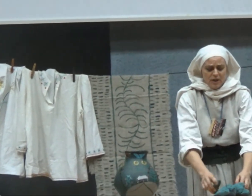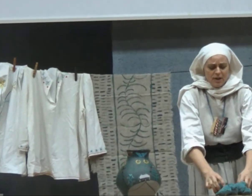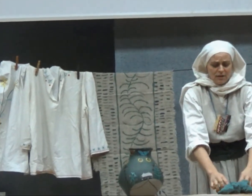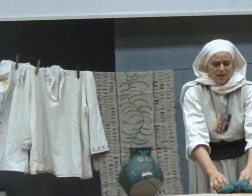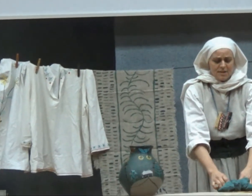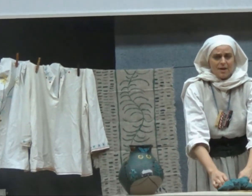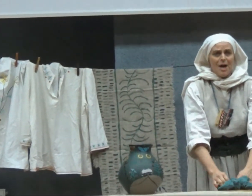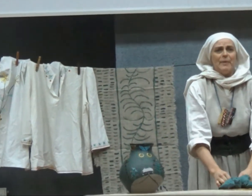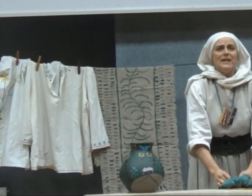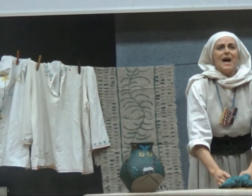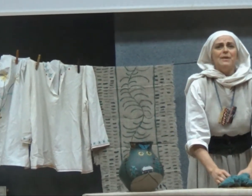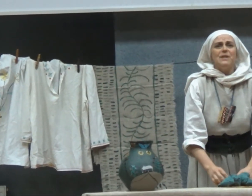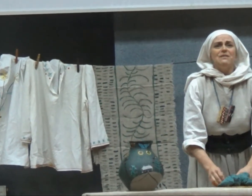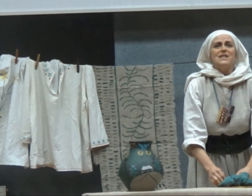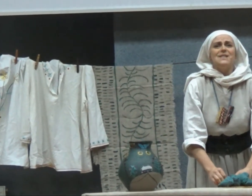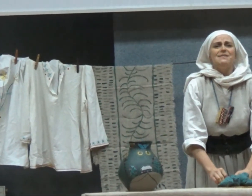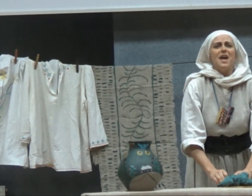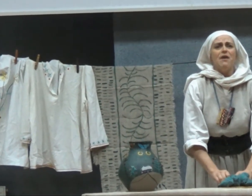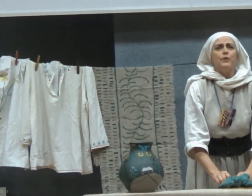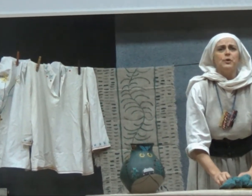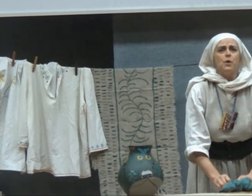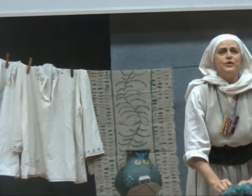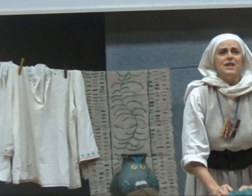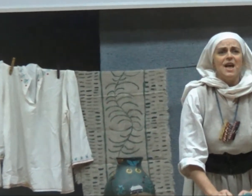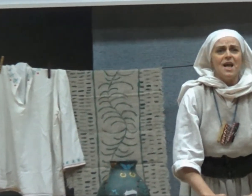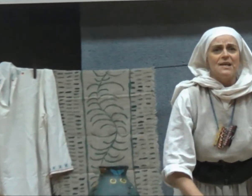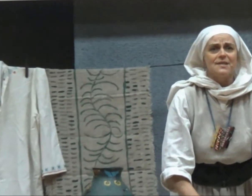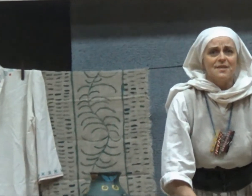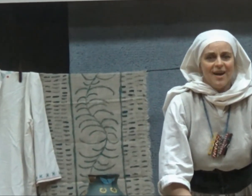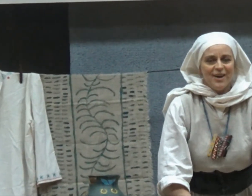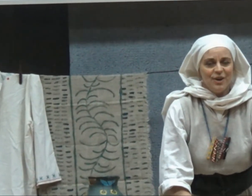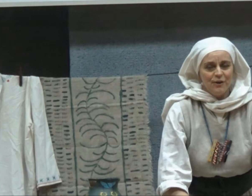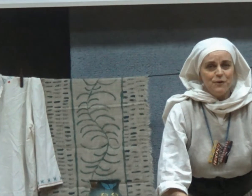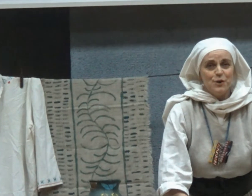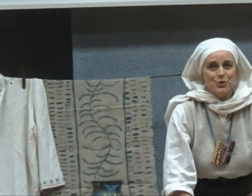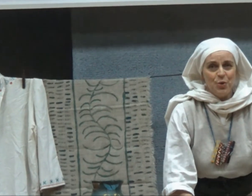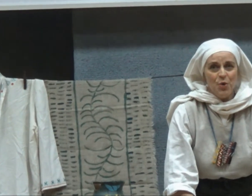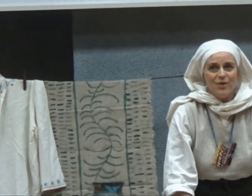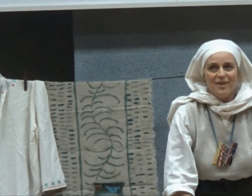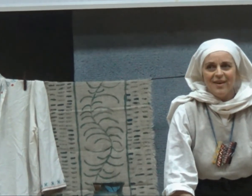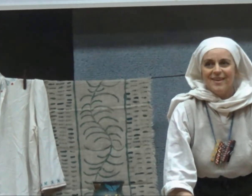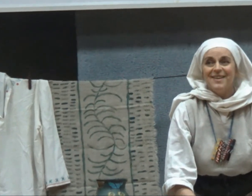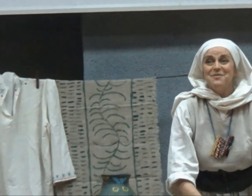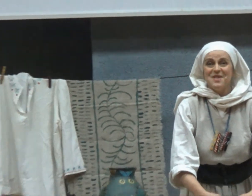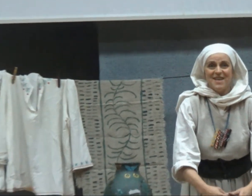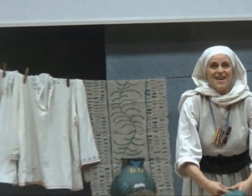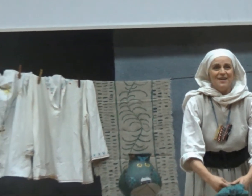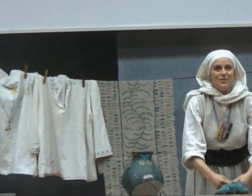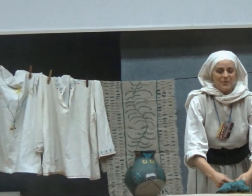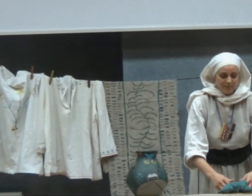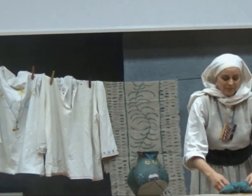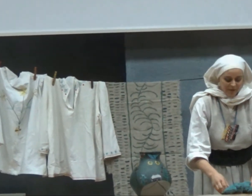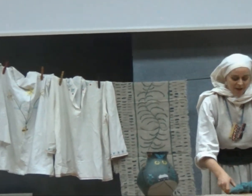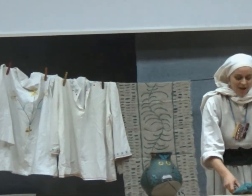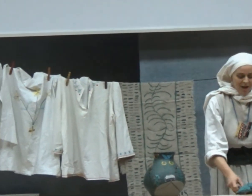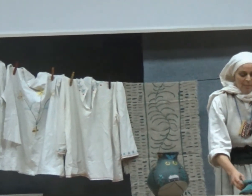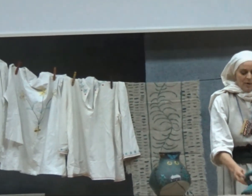žalepinė mirkytas, palaimintas tėvo ir motinėlis ir visų